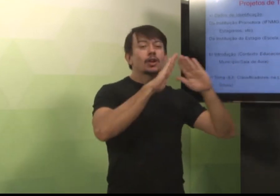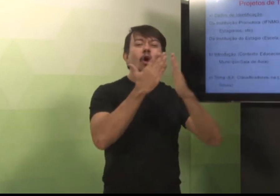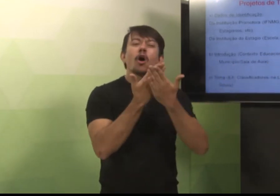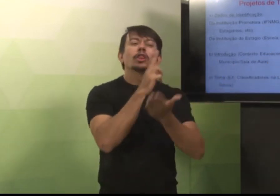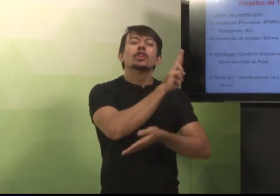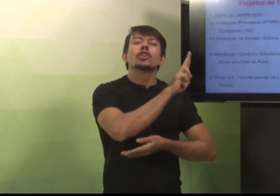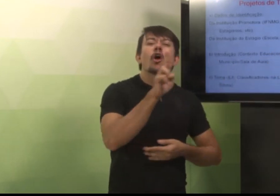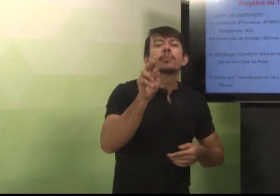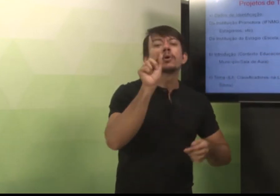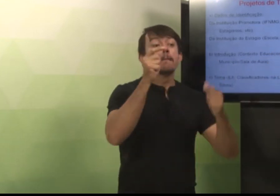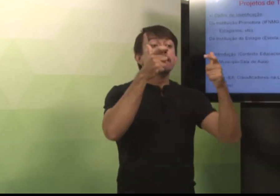Façam esse preenchimento.